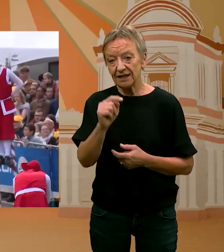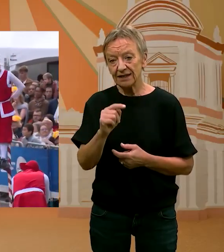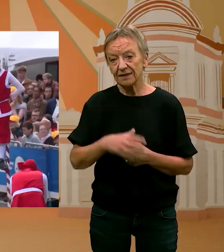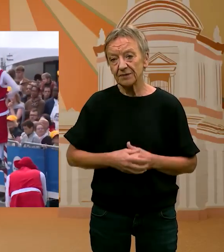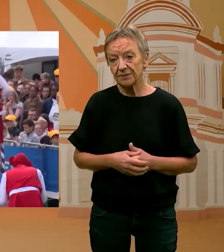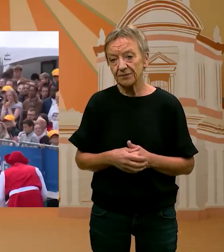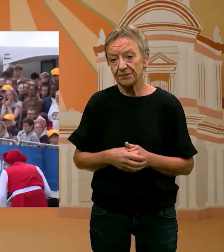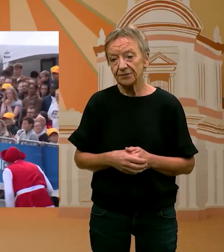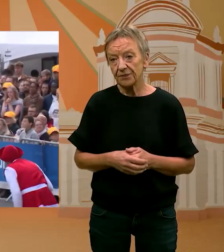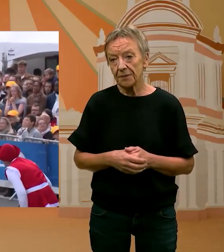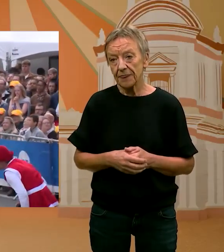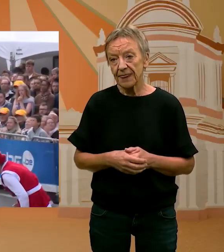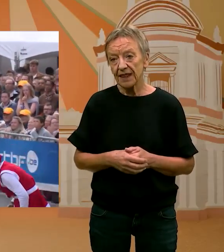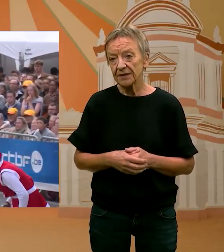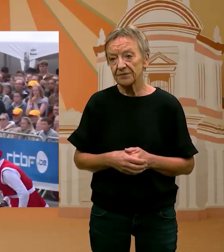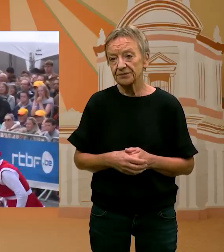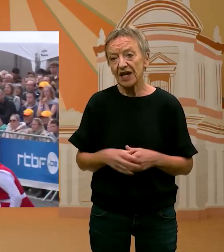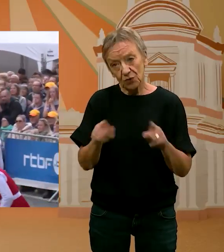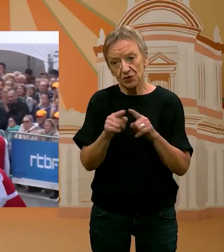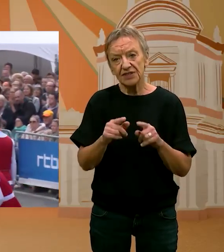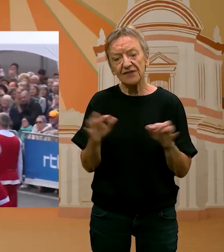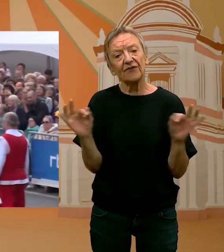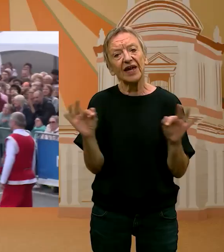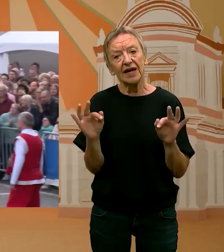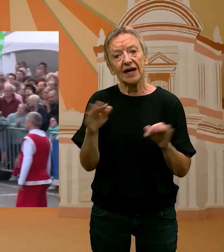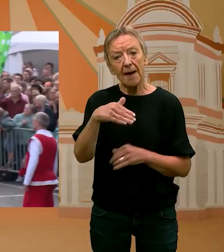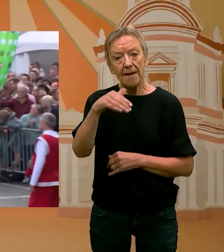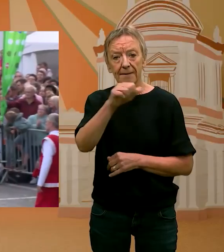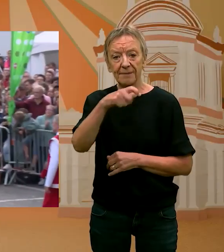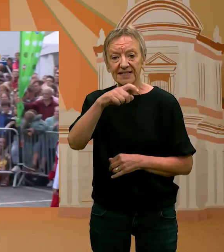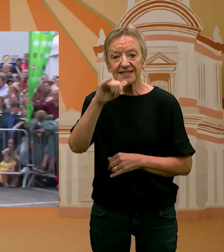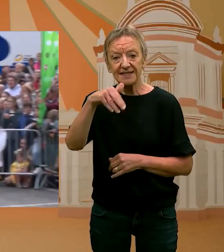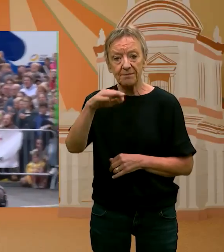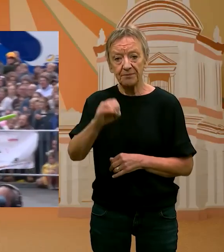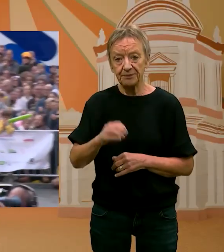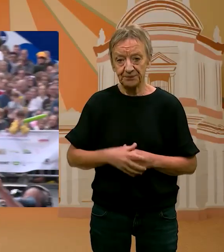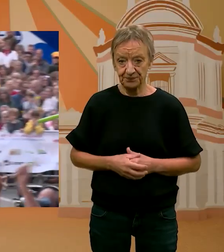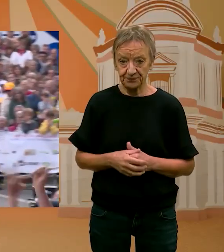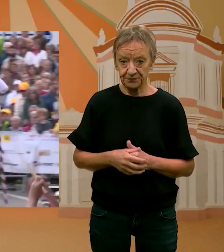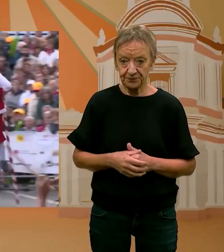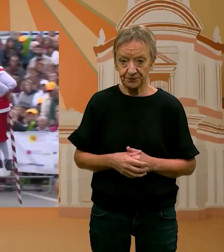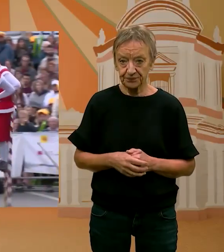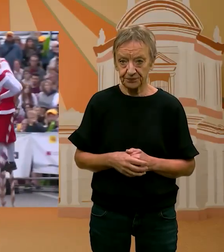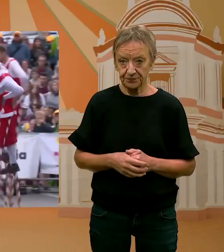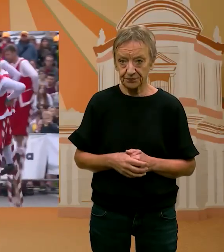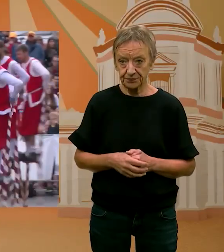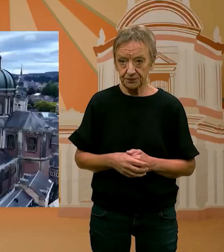Pascal Spellier et mon frère Maxime. On va voir effectivement ce que ça va donner. On va surtout laisser vivre ça intensément avec les potes.